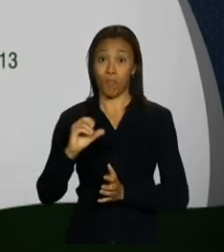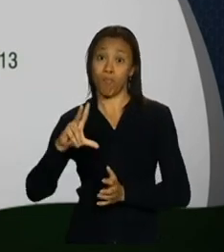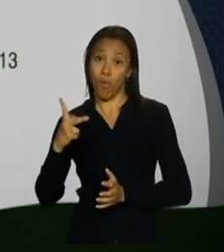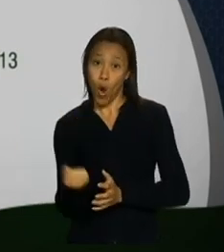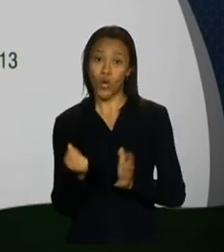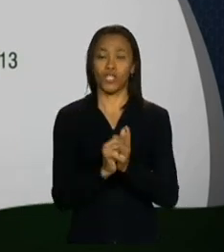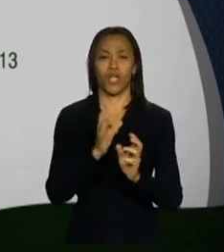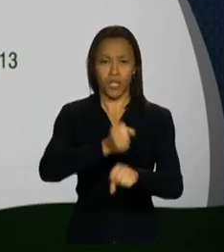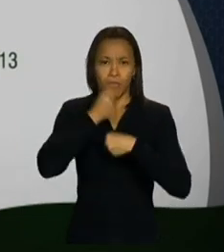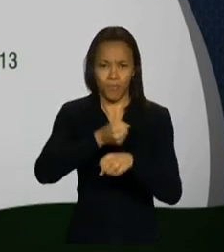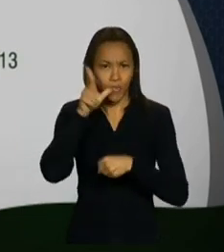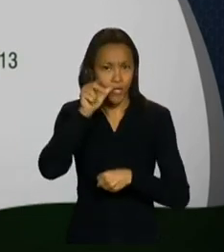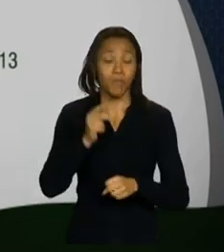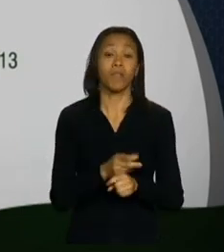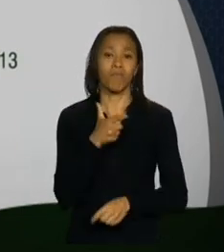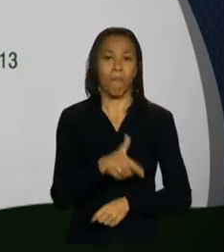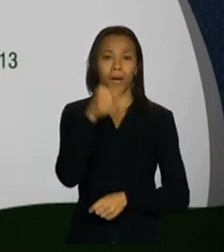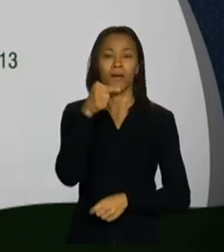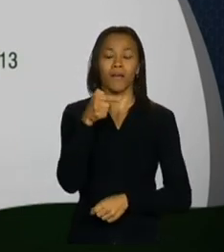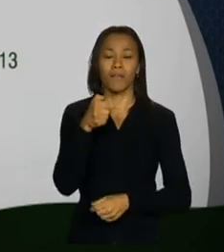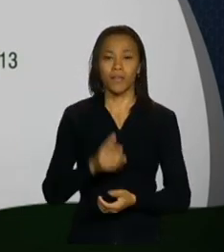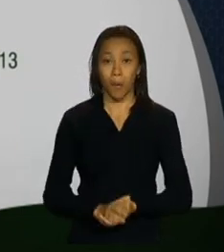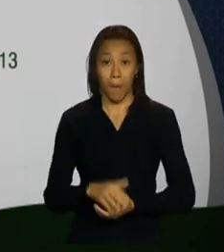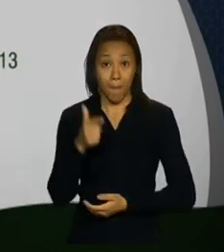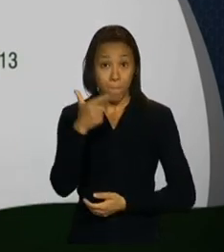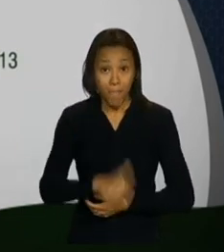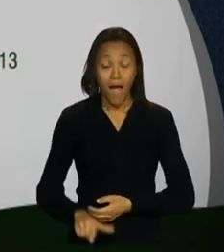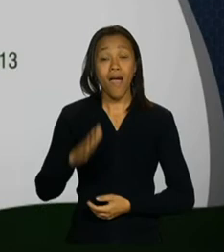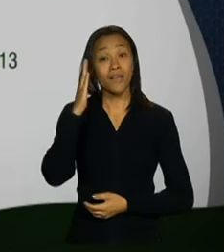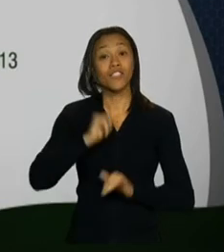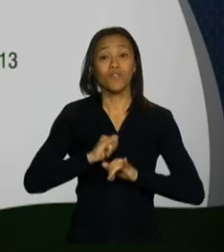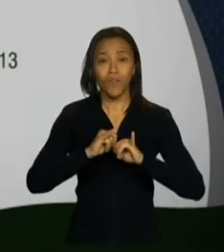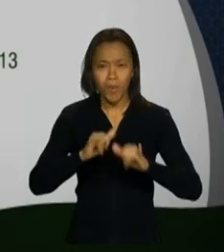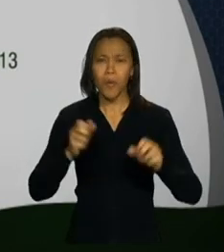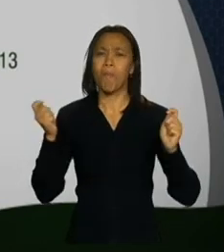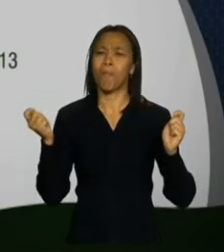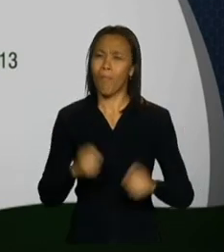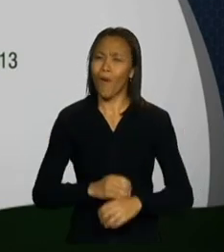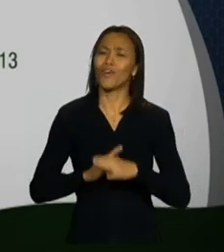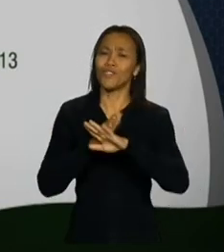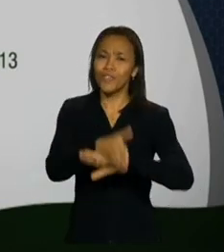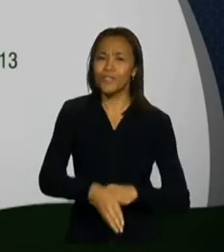bocha, hipismo e tiro esportivo. Para saber mais, visite o